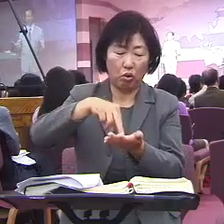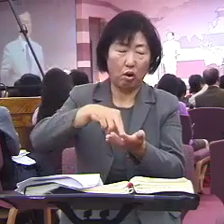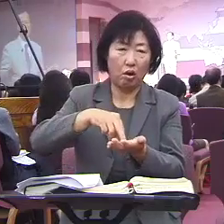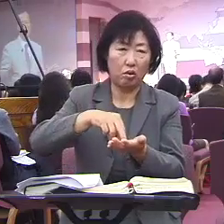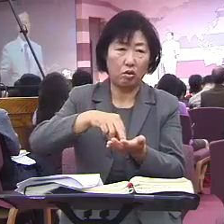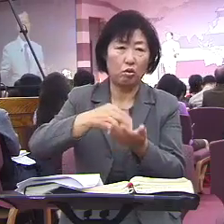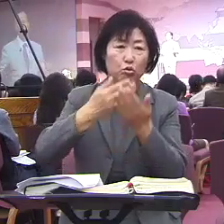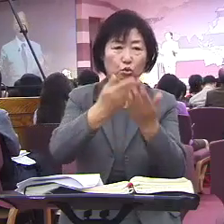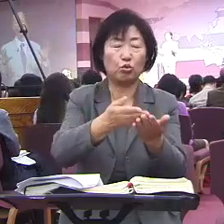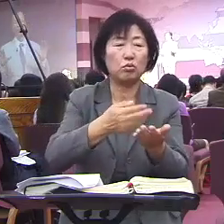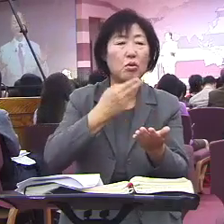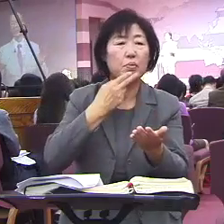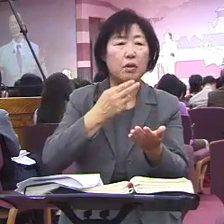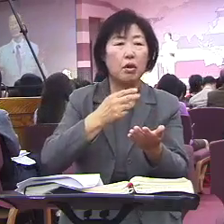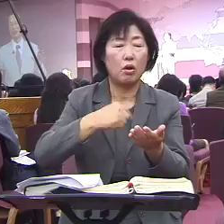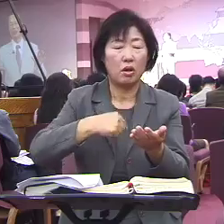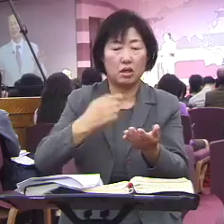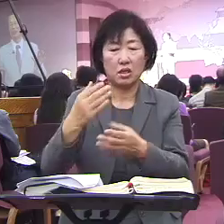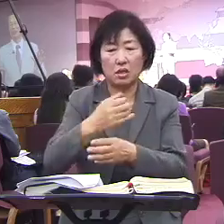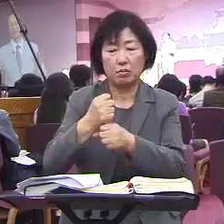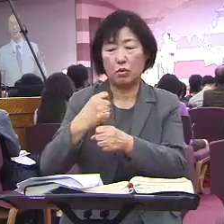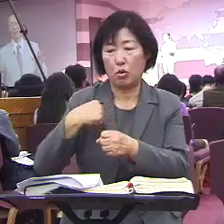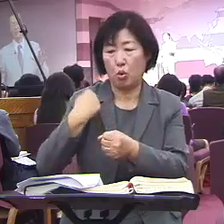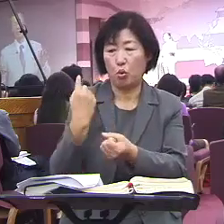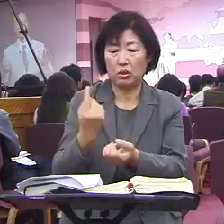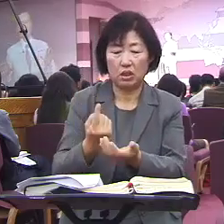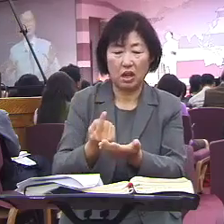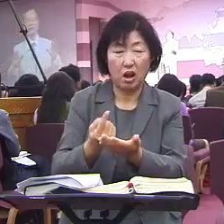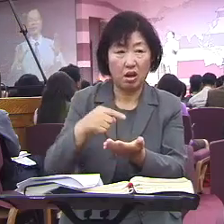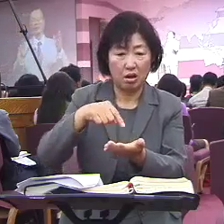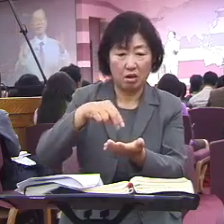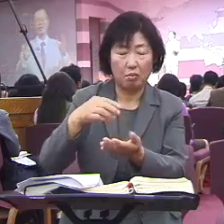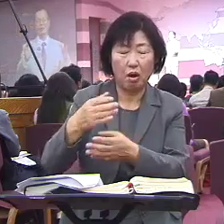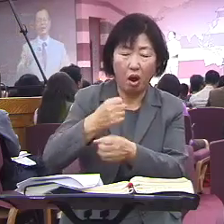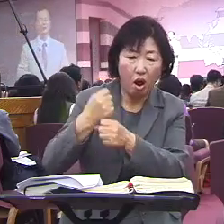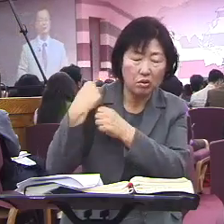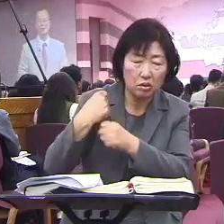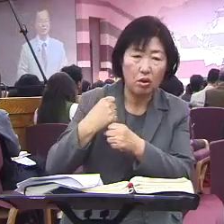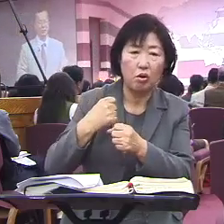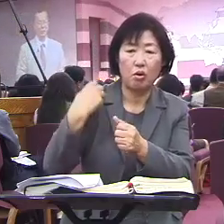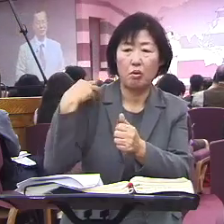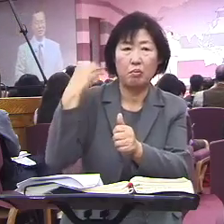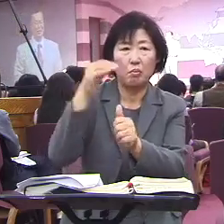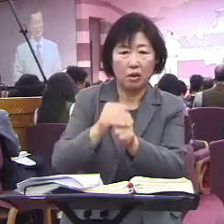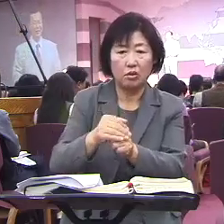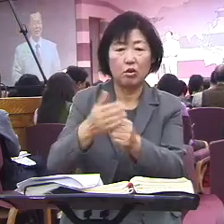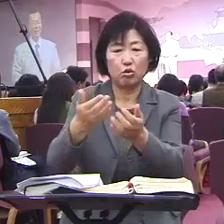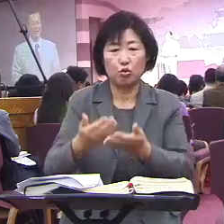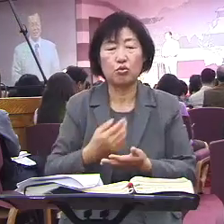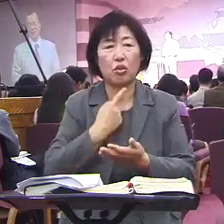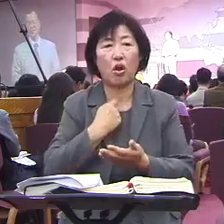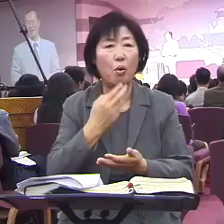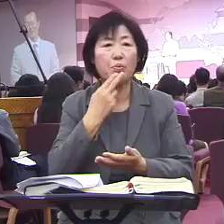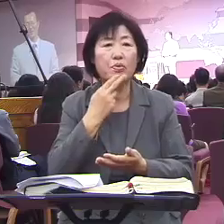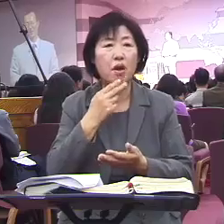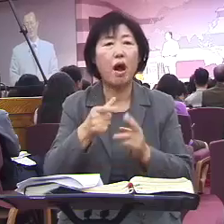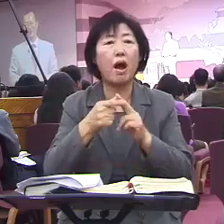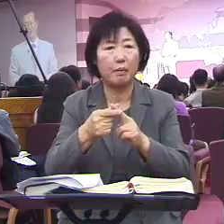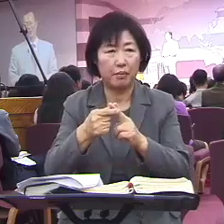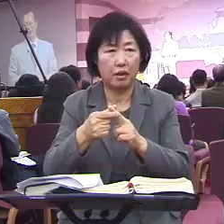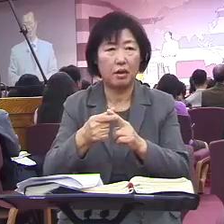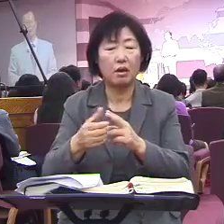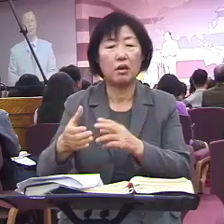없어요. 짐을 홀로 지라고, 우리에게 짐을 홀로 지라고 맡겨주신 적이 없습니다. 같이